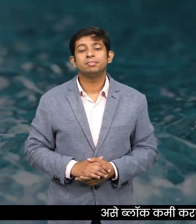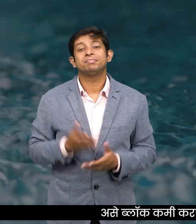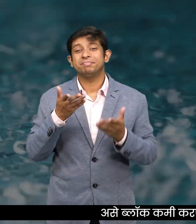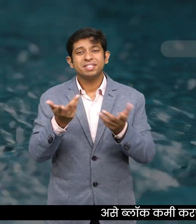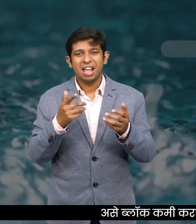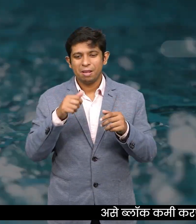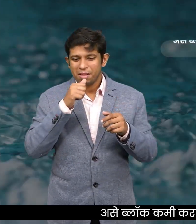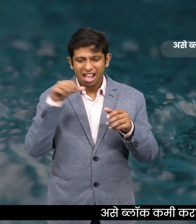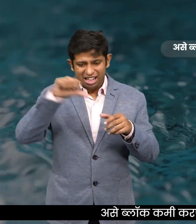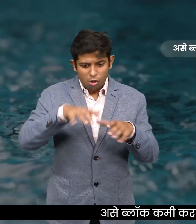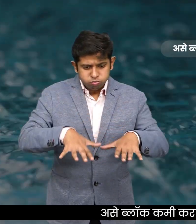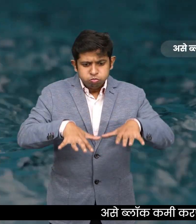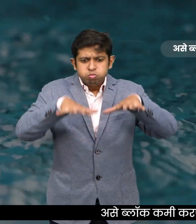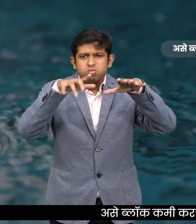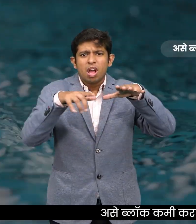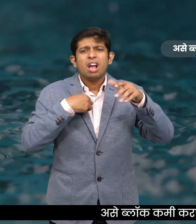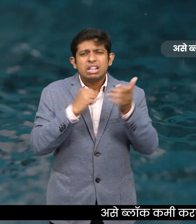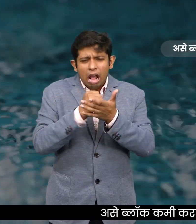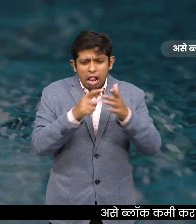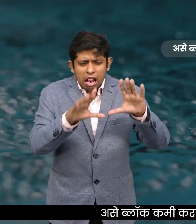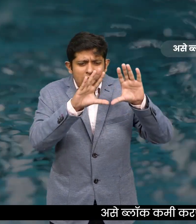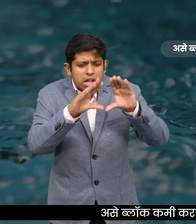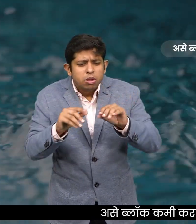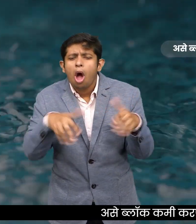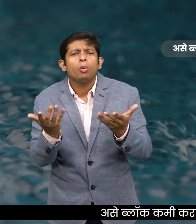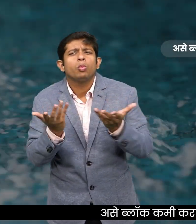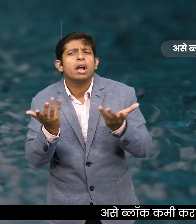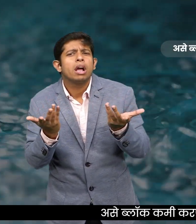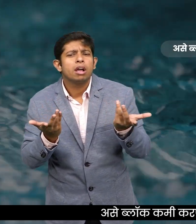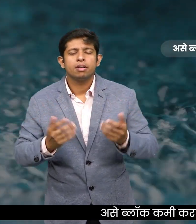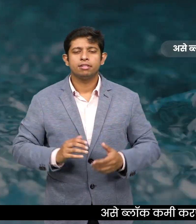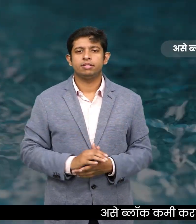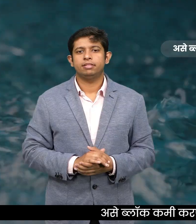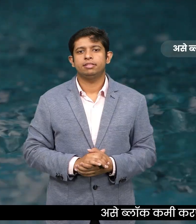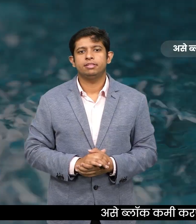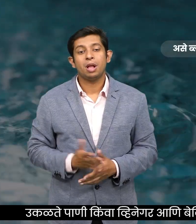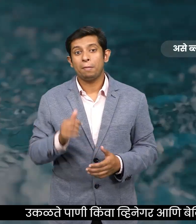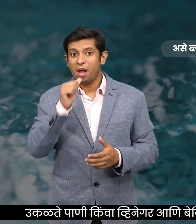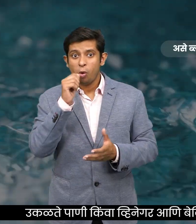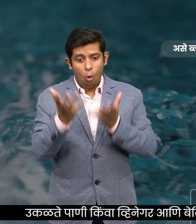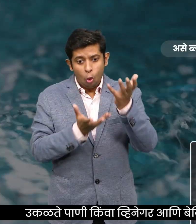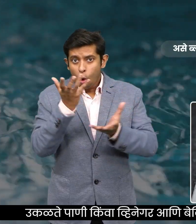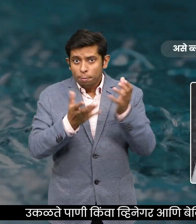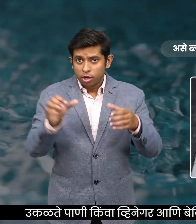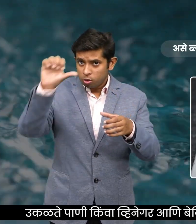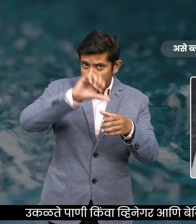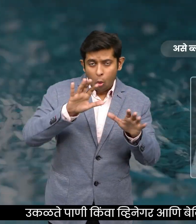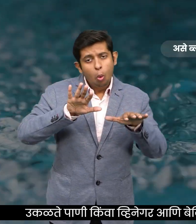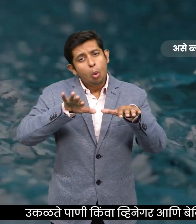असे ब्लॉक कमी करण्यासाठी काय करता येईल? उकळते पाणी किंवा व्हिनेगर